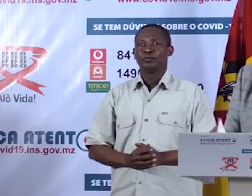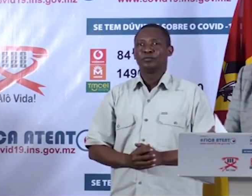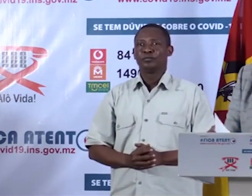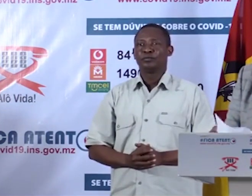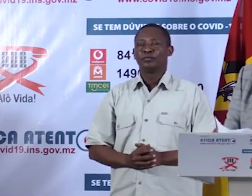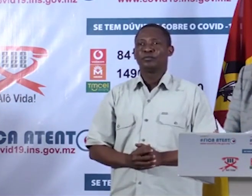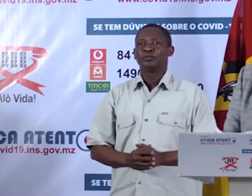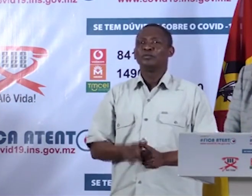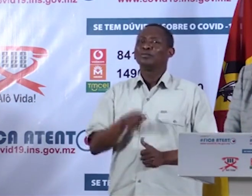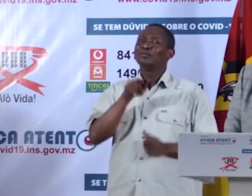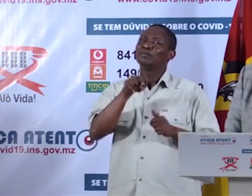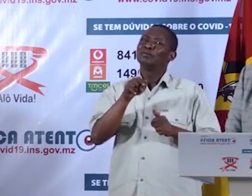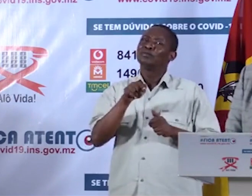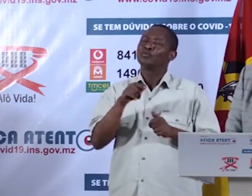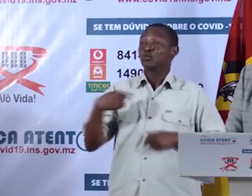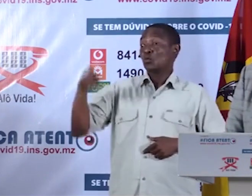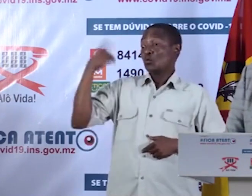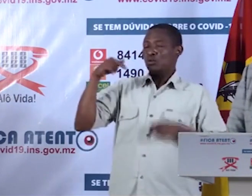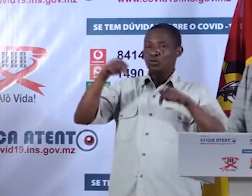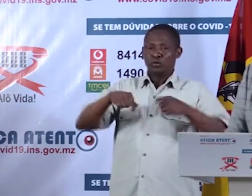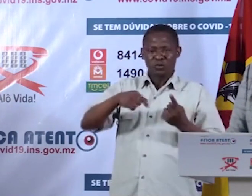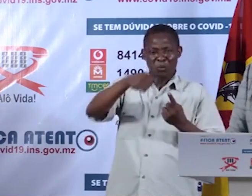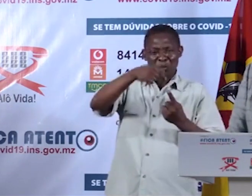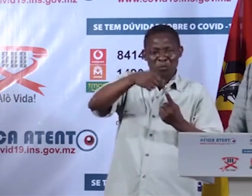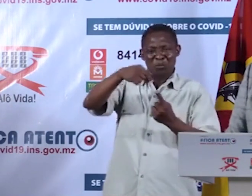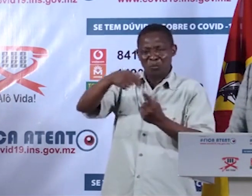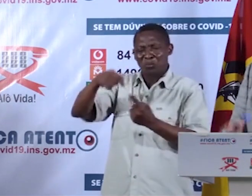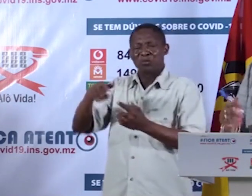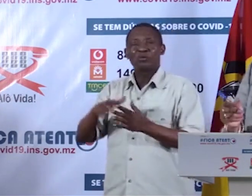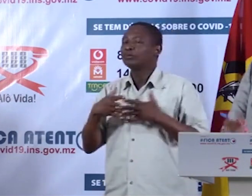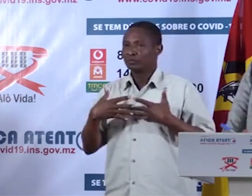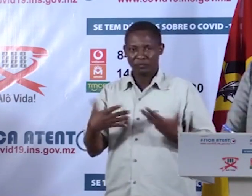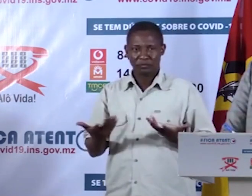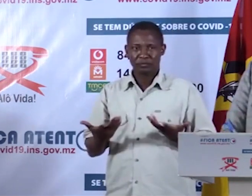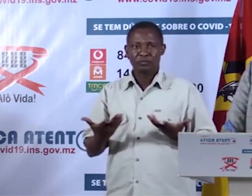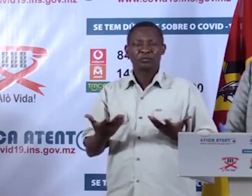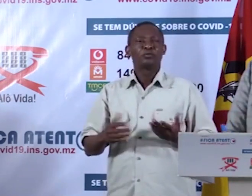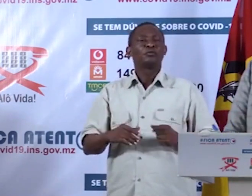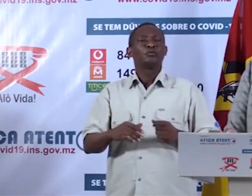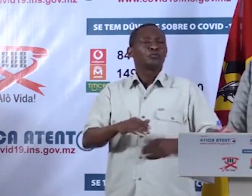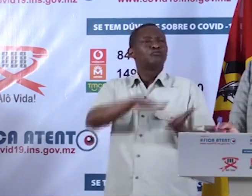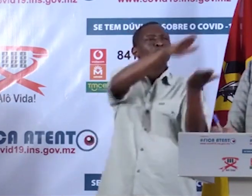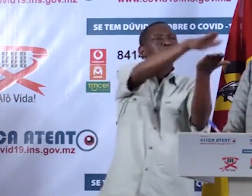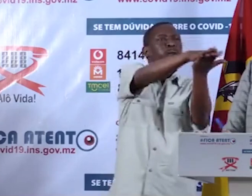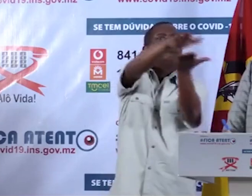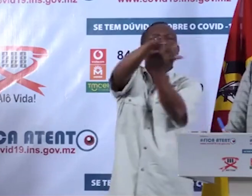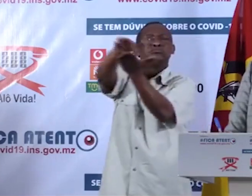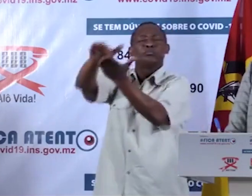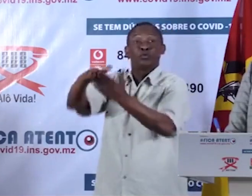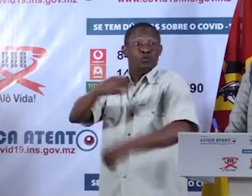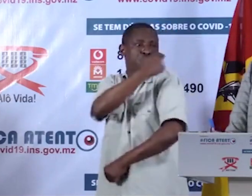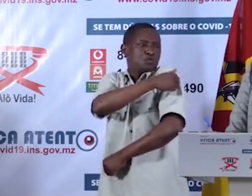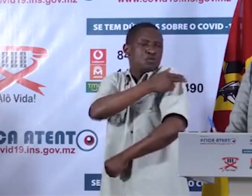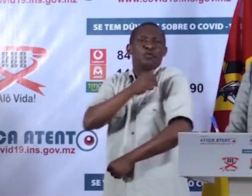Estas amostras resultam da vigilância ativa, da suspeita e rastreio de